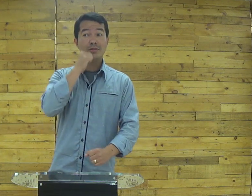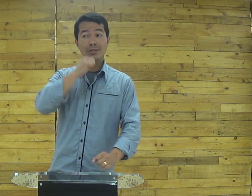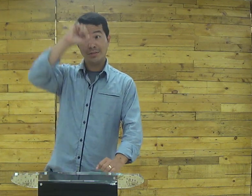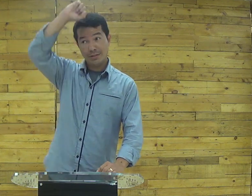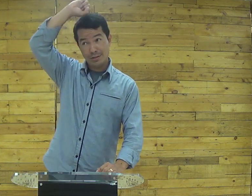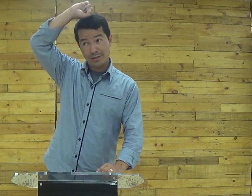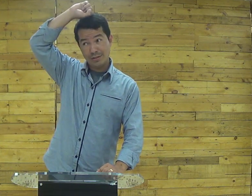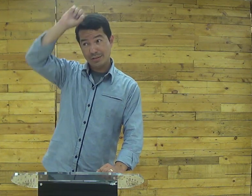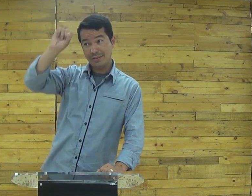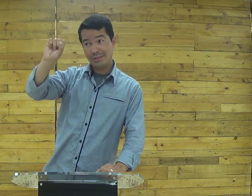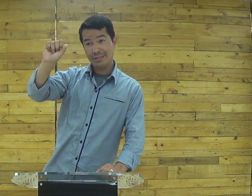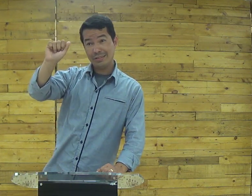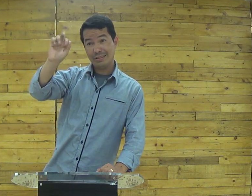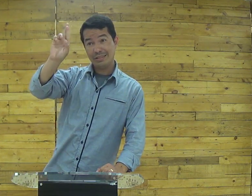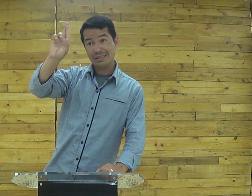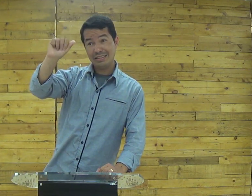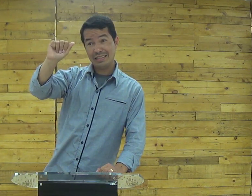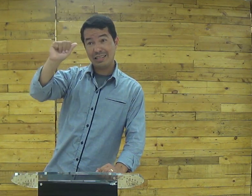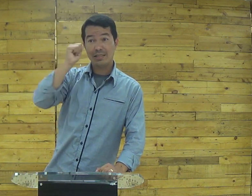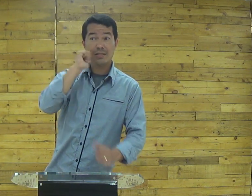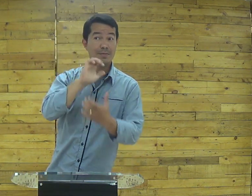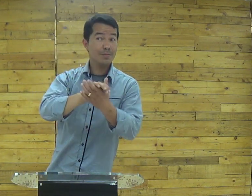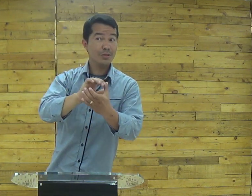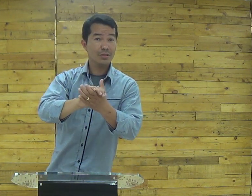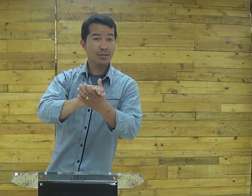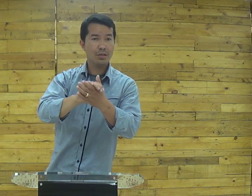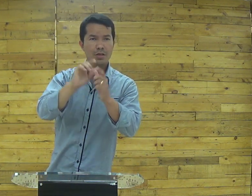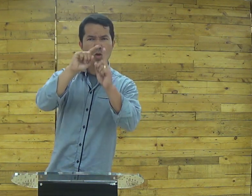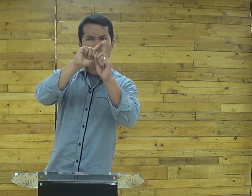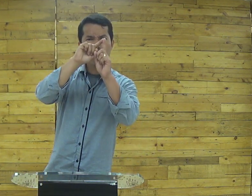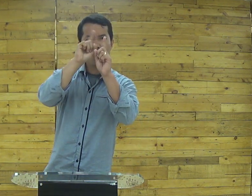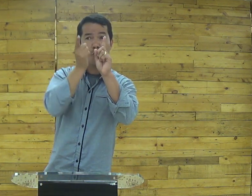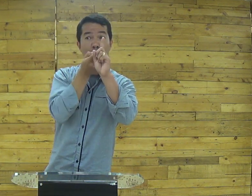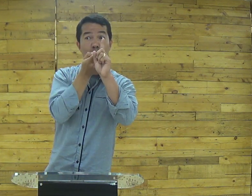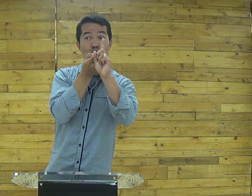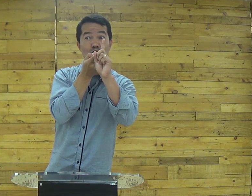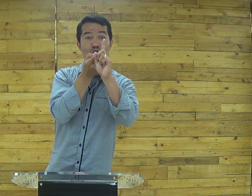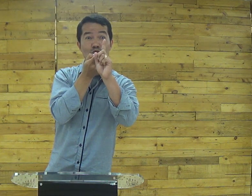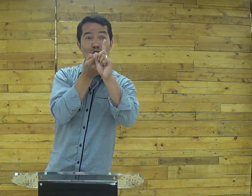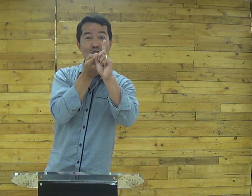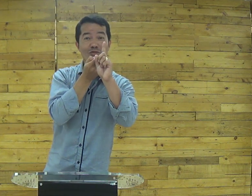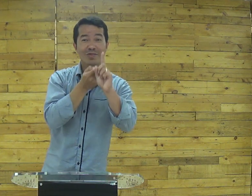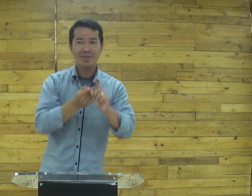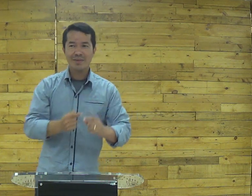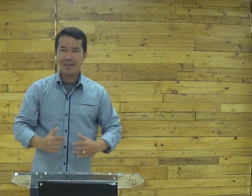Passaram-se os anos, e a sua esposa, Sara,